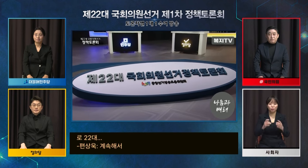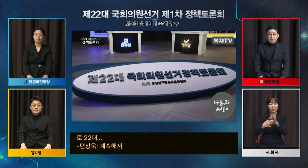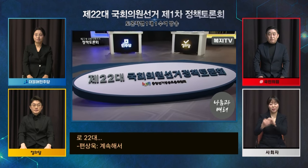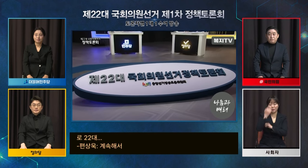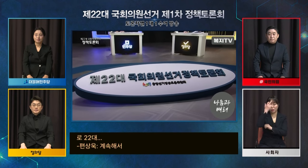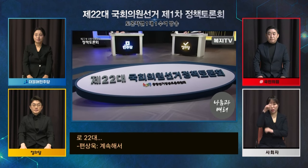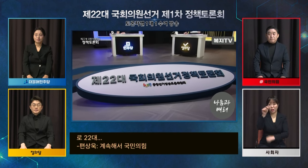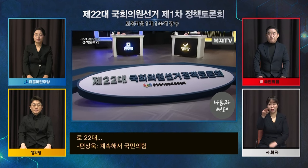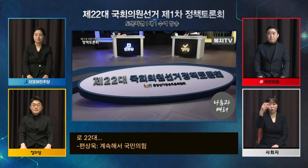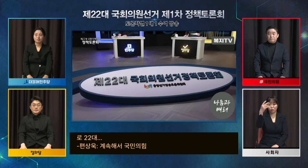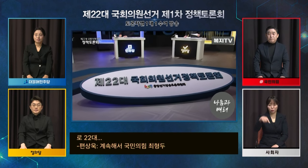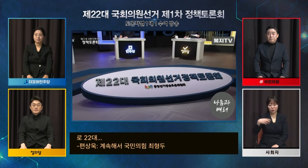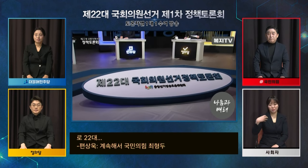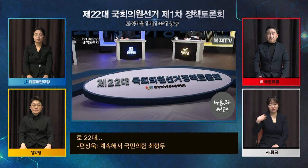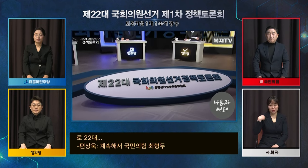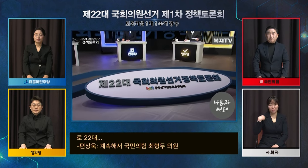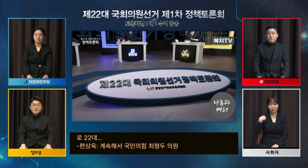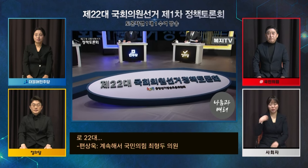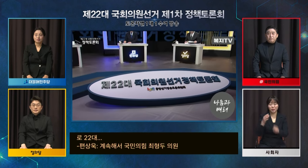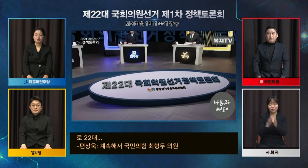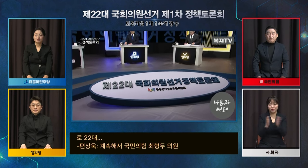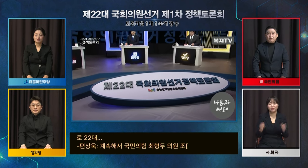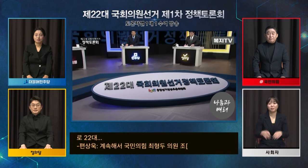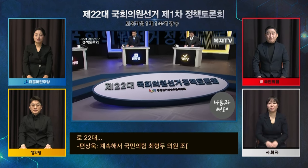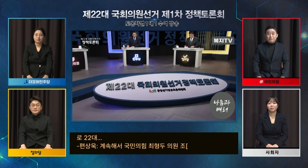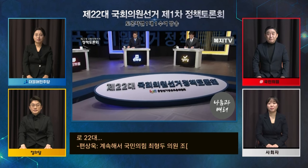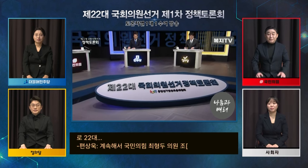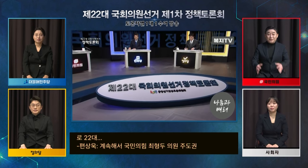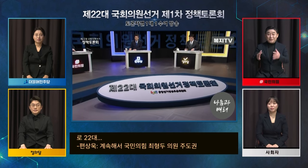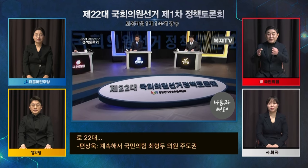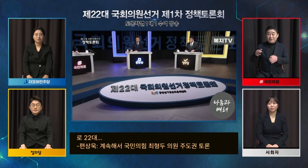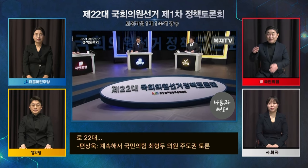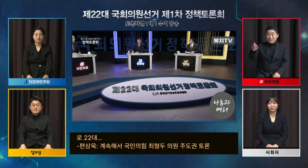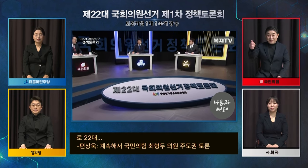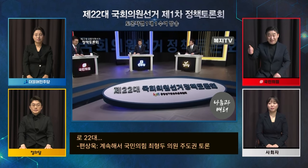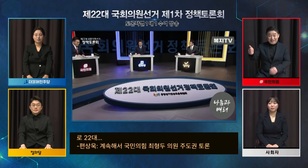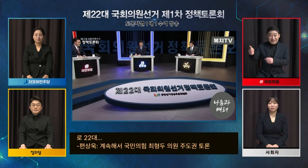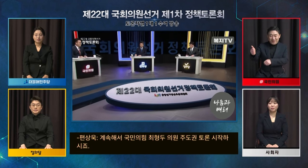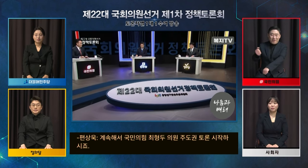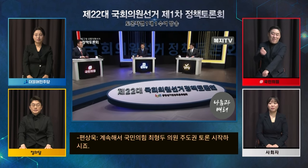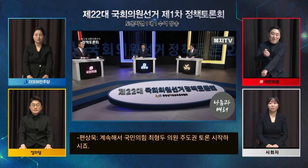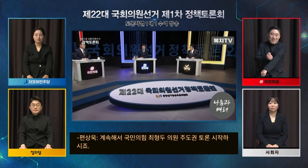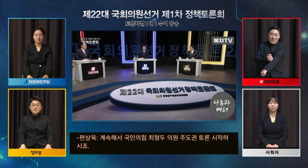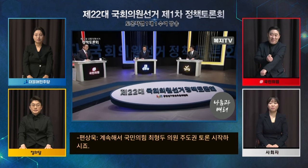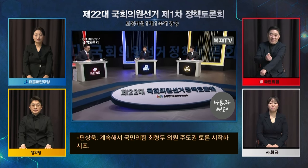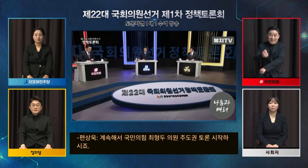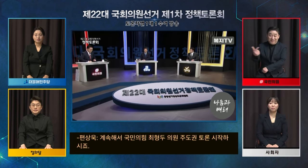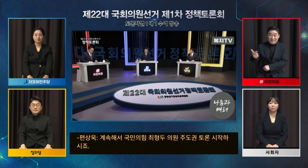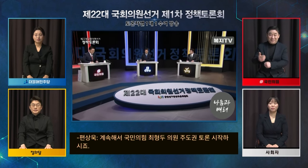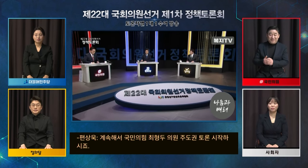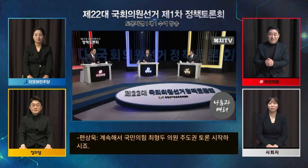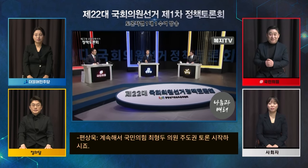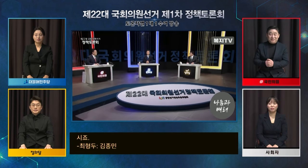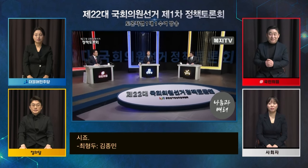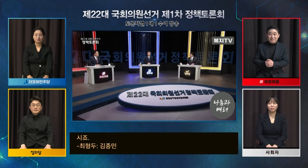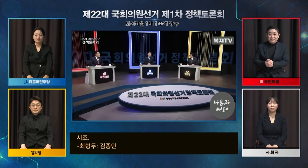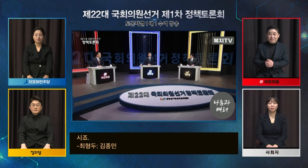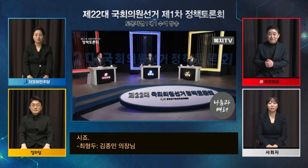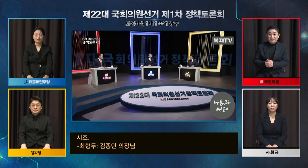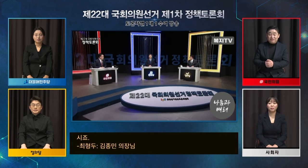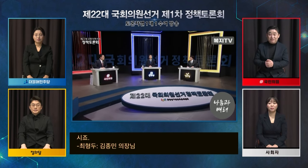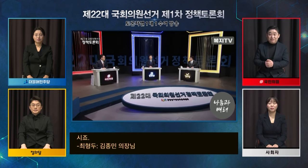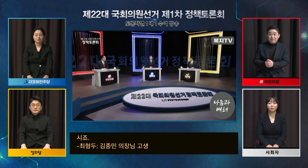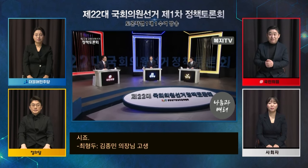최영도 의원 주도권 토론 시작하시죠. 네, 우리 김종민 의장님께 고생 많이 하셨는데 김종민 의장님,